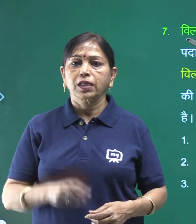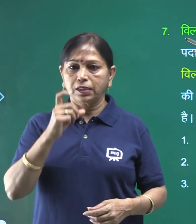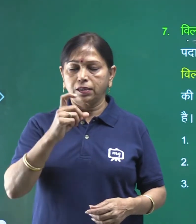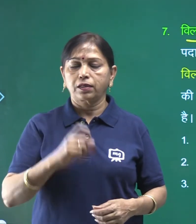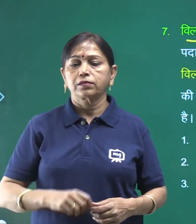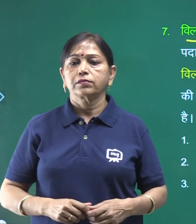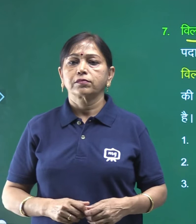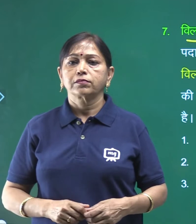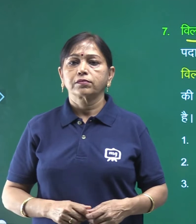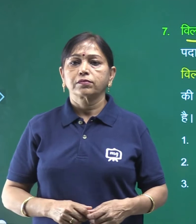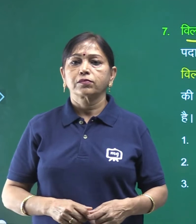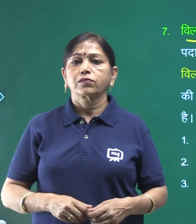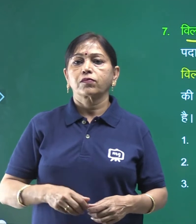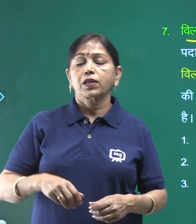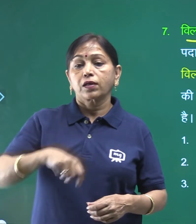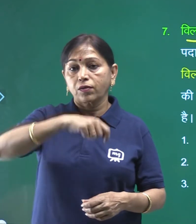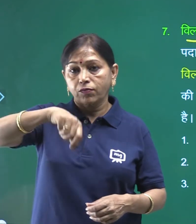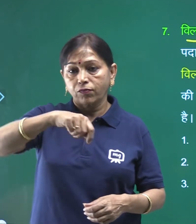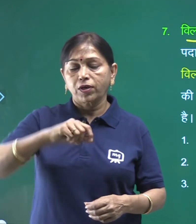7, विलयन।